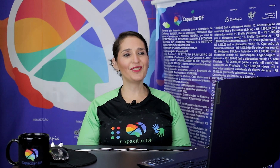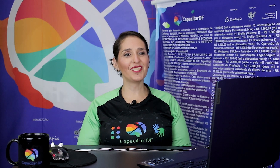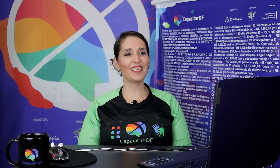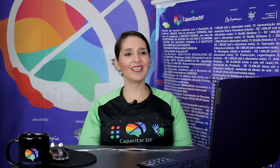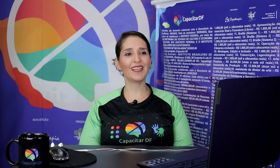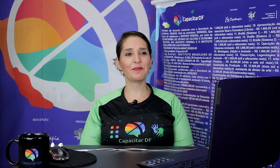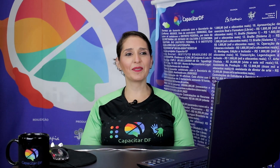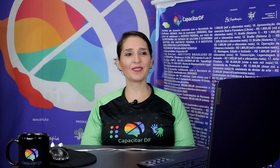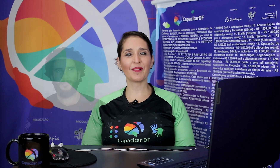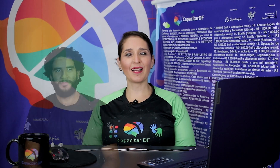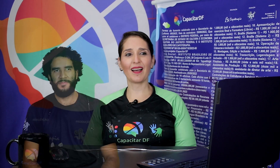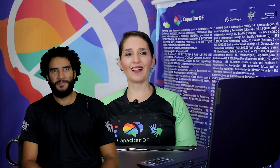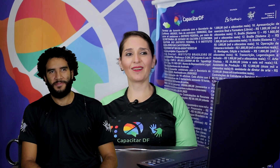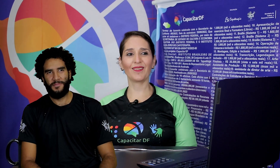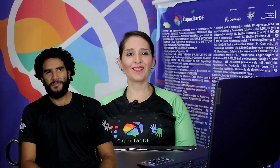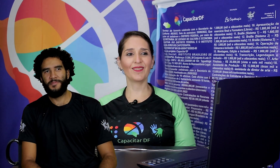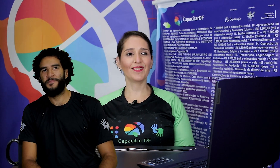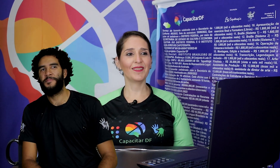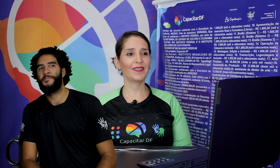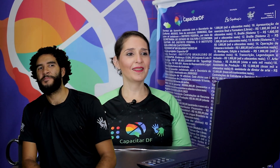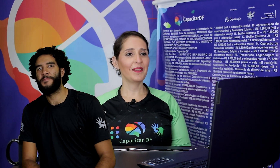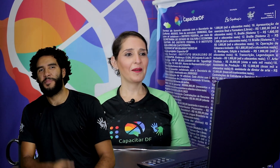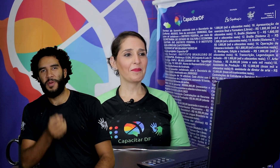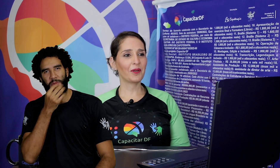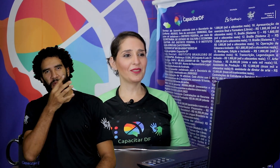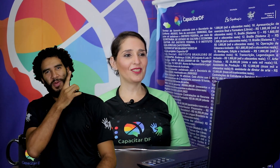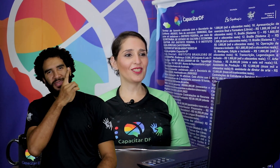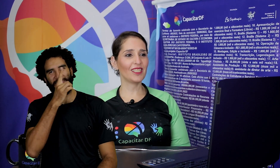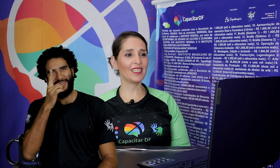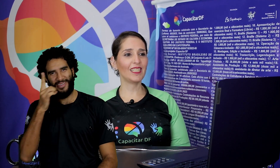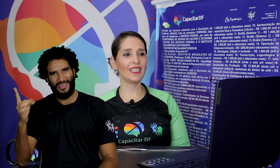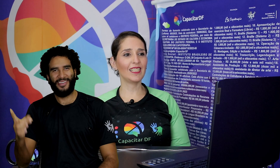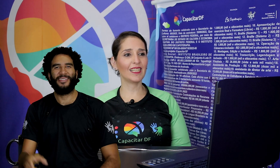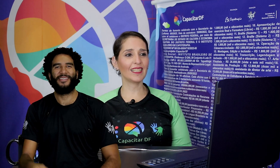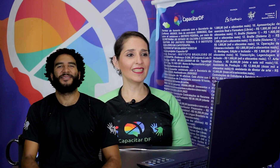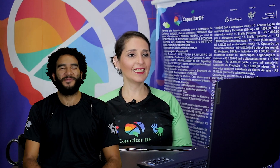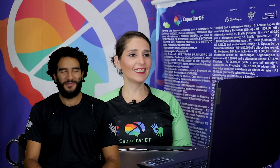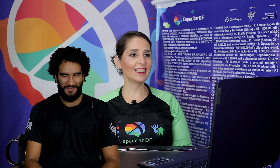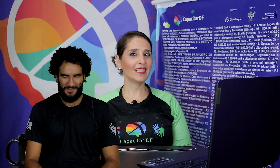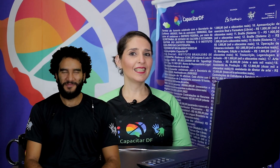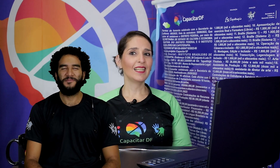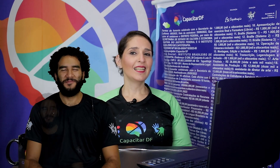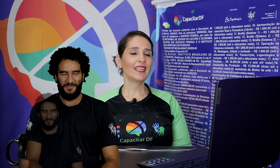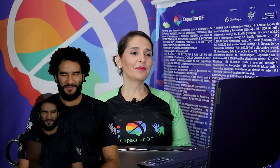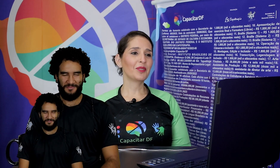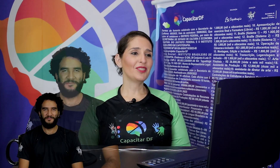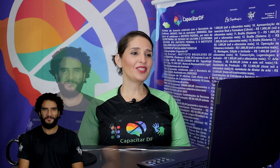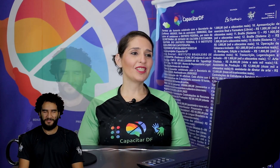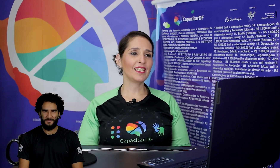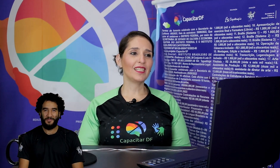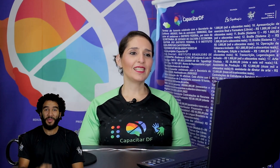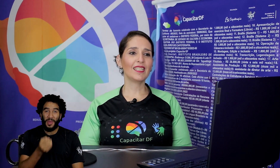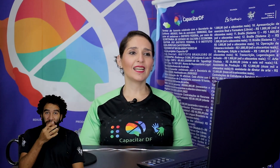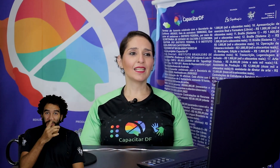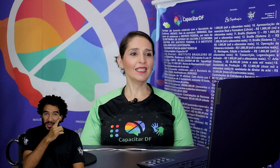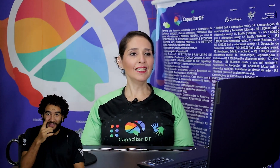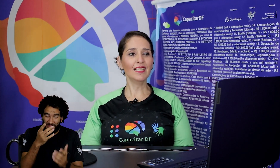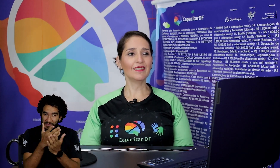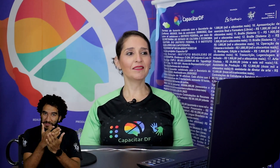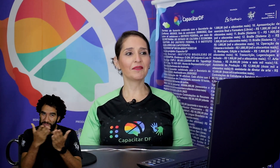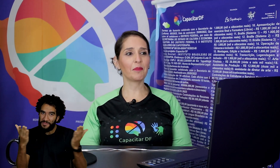Bom dia, pessoal! Bom dia! Bom